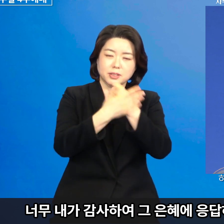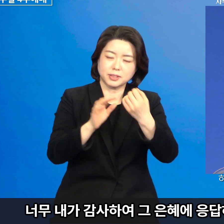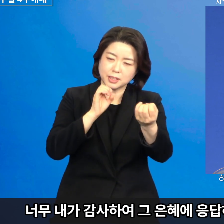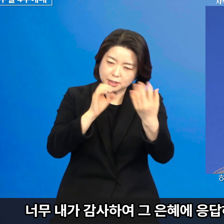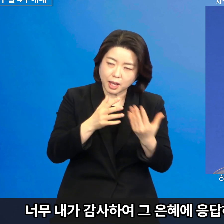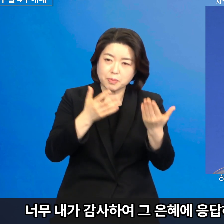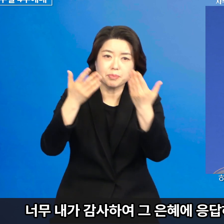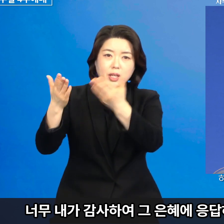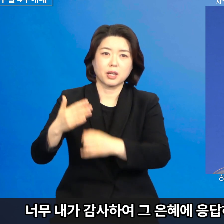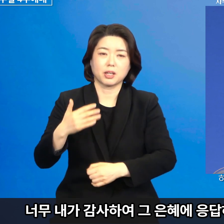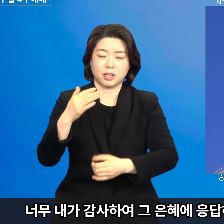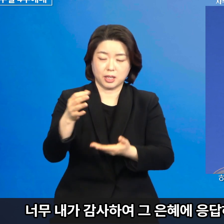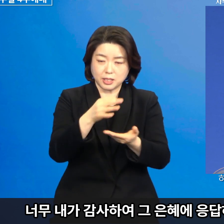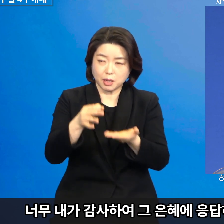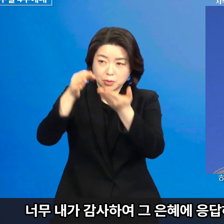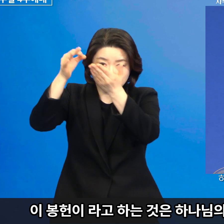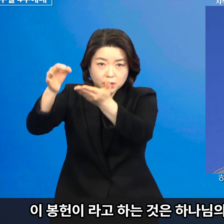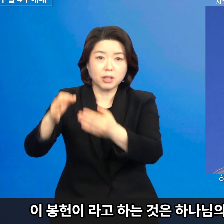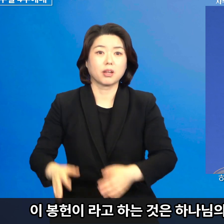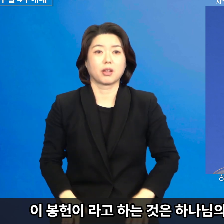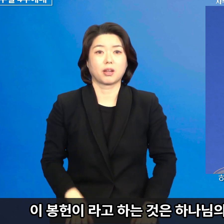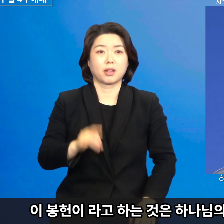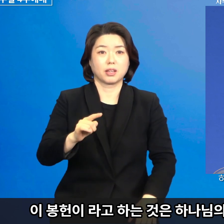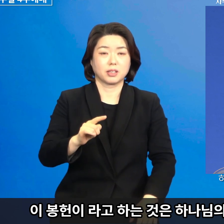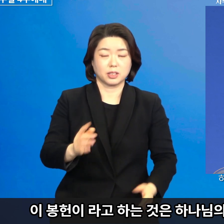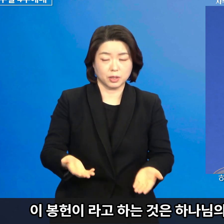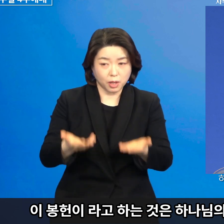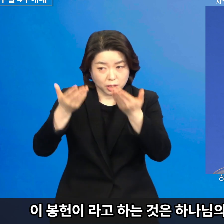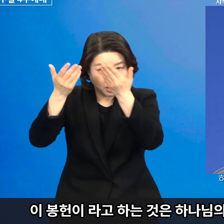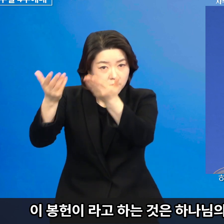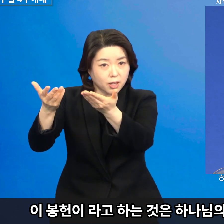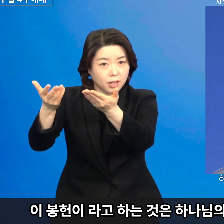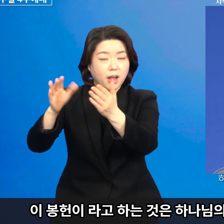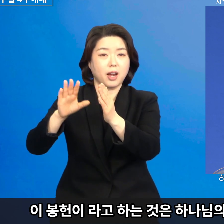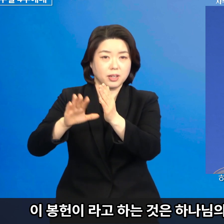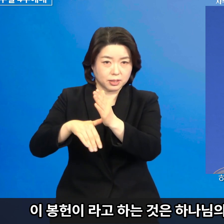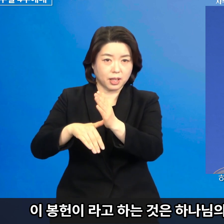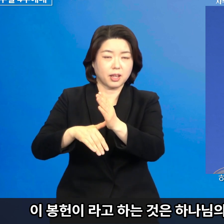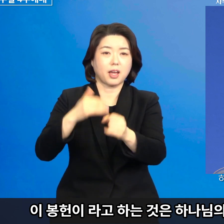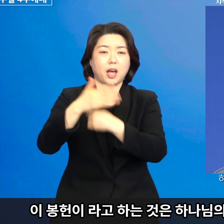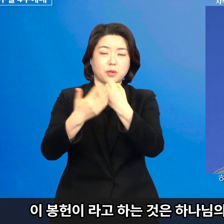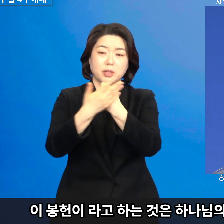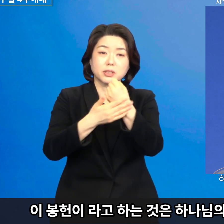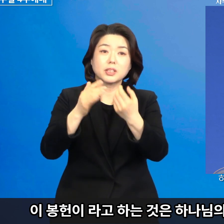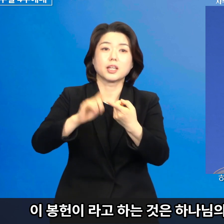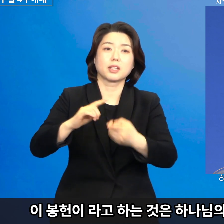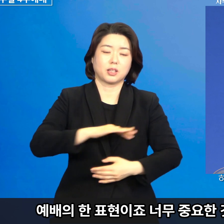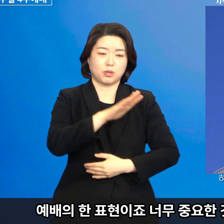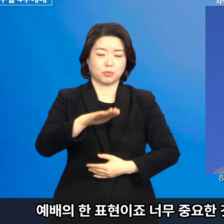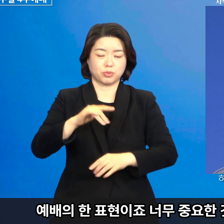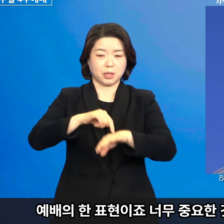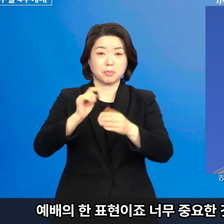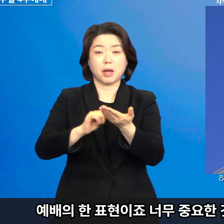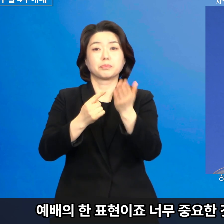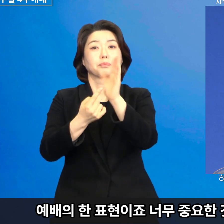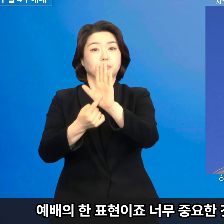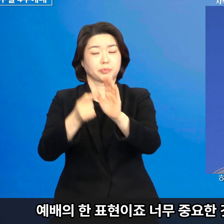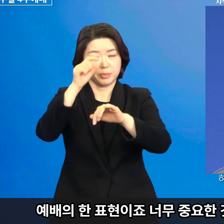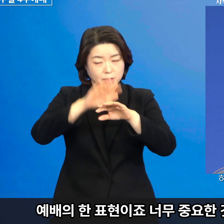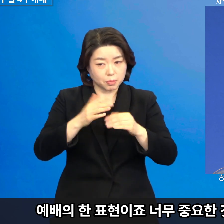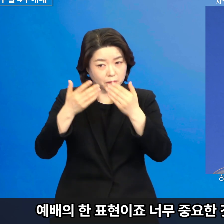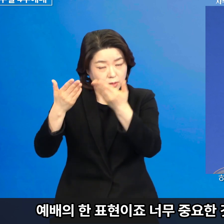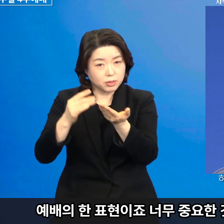응답하여 하나님 예물을 올려드립니다. 이 봉헌이라고 하는 것은 하나님의 은혜에 대한 우리의 표현입니다. 예배한